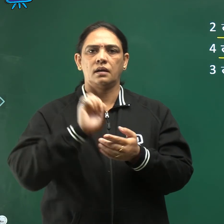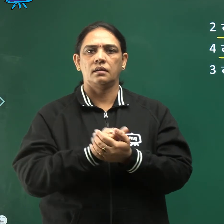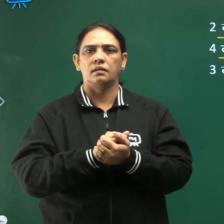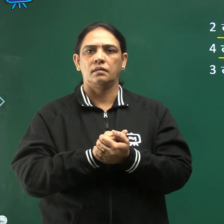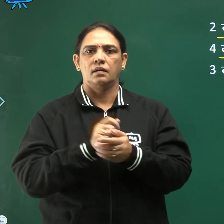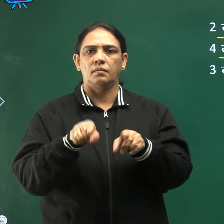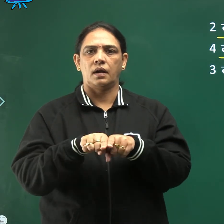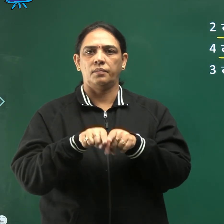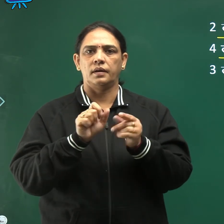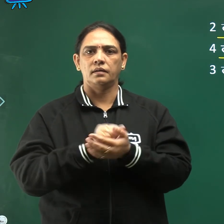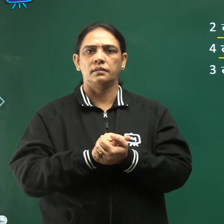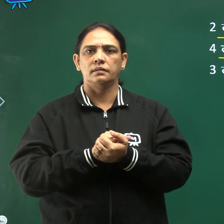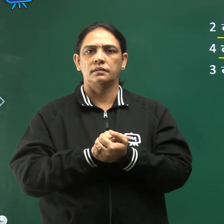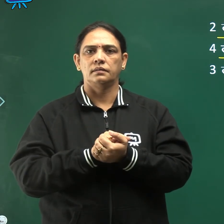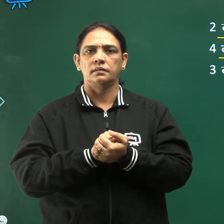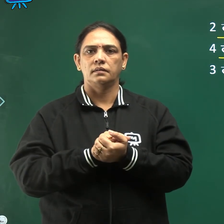बराबर